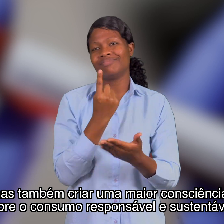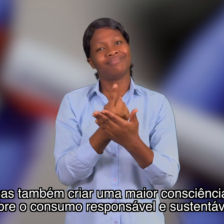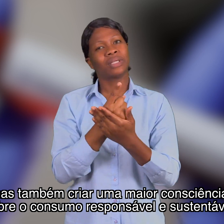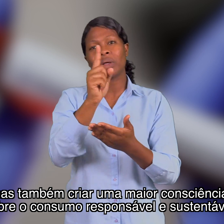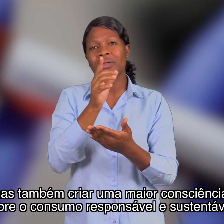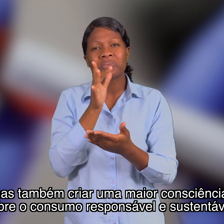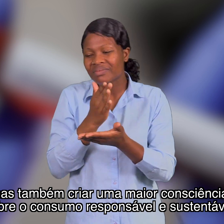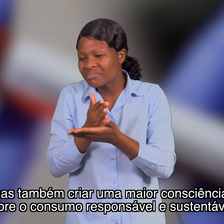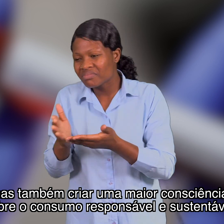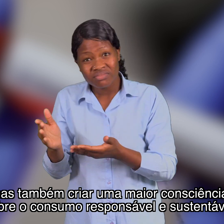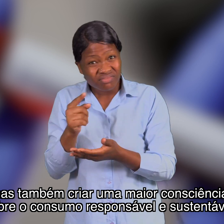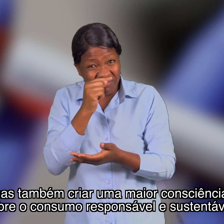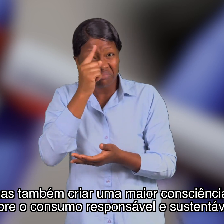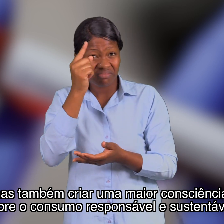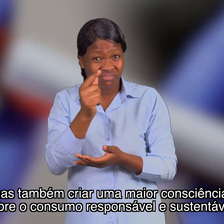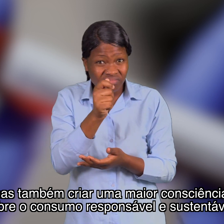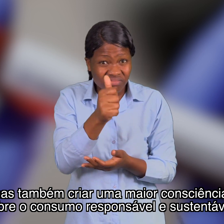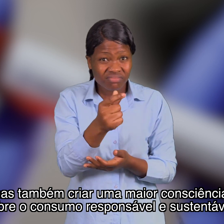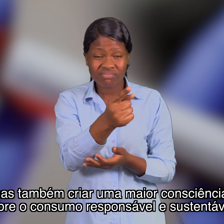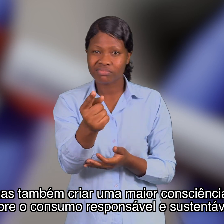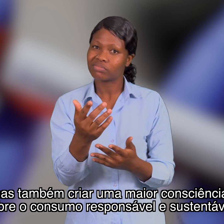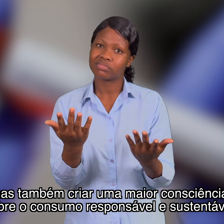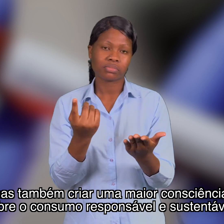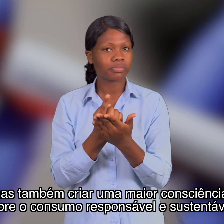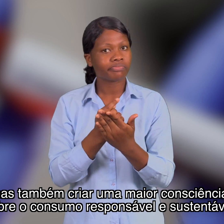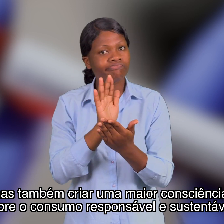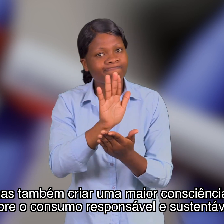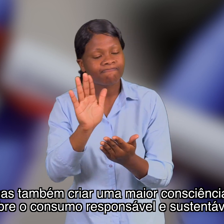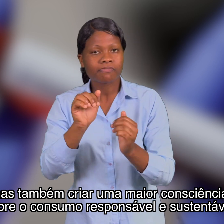consciência sobre o consumo responsável e sustentável.